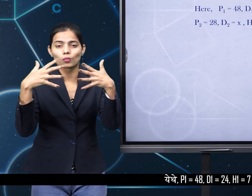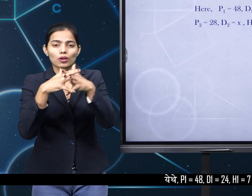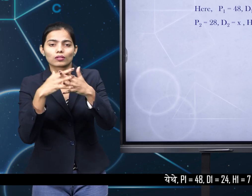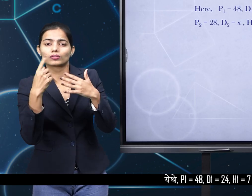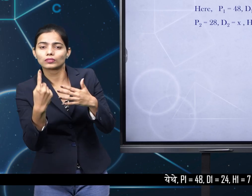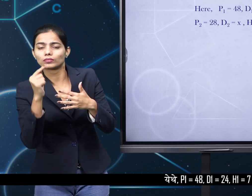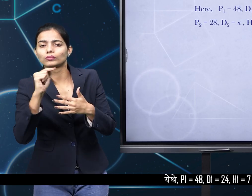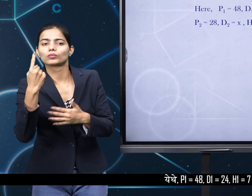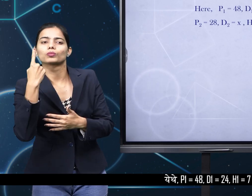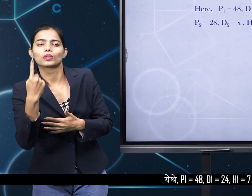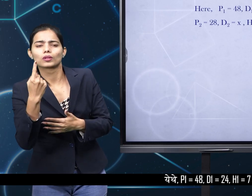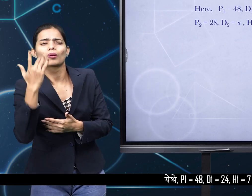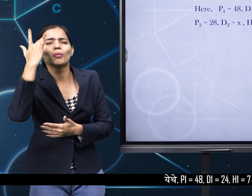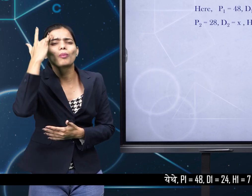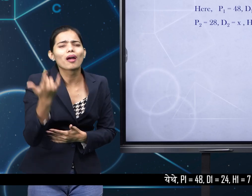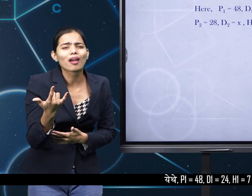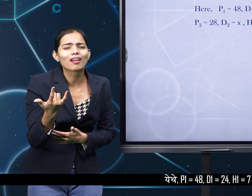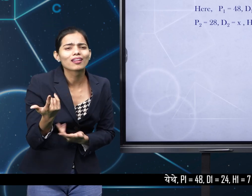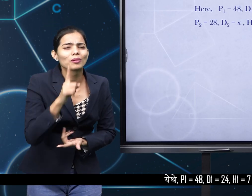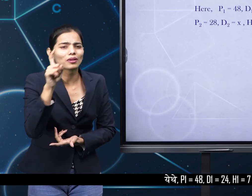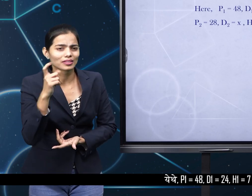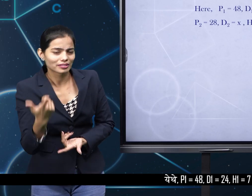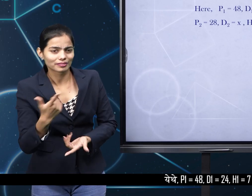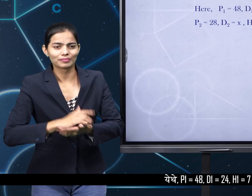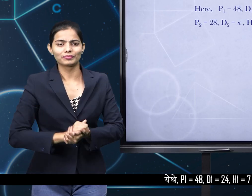W1 बरोबर 1. का?